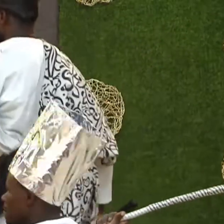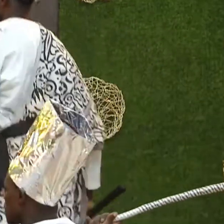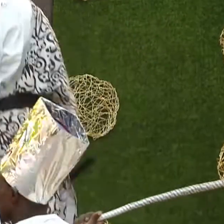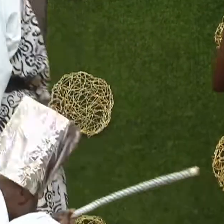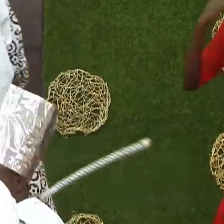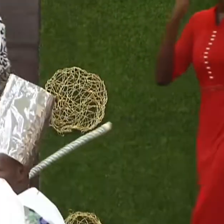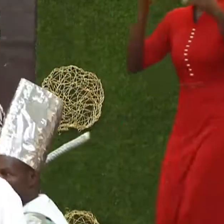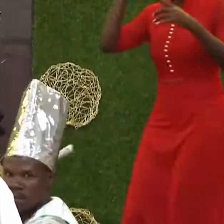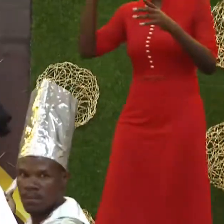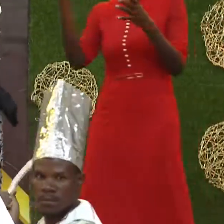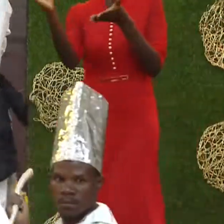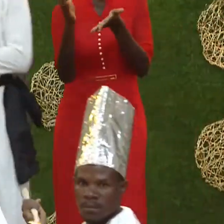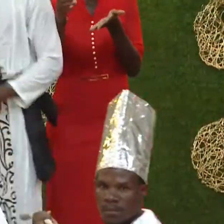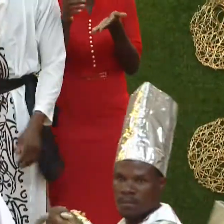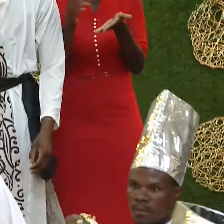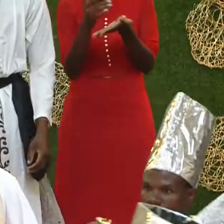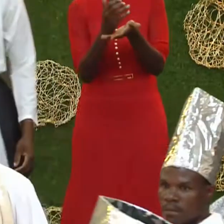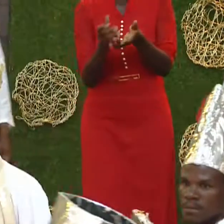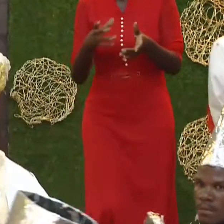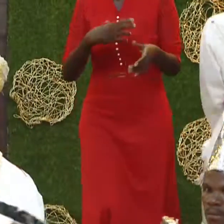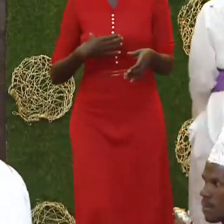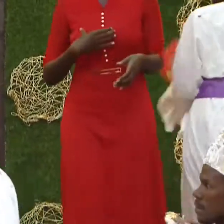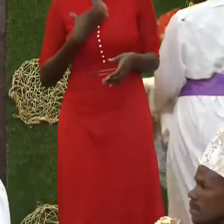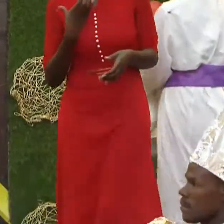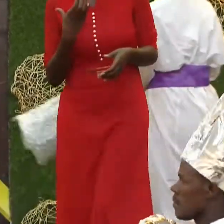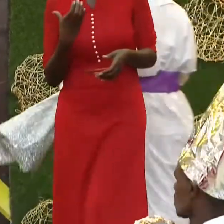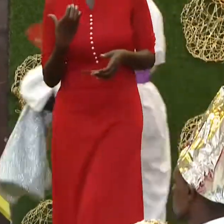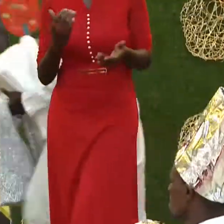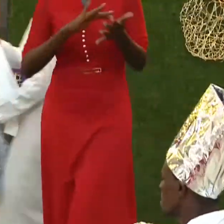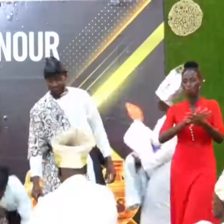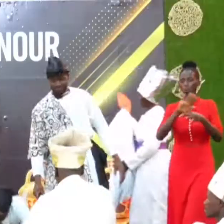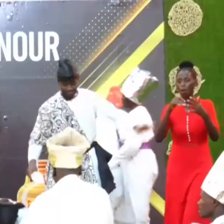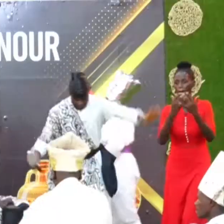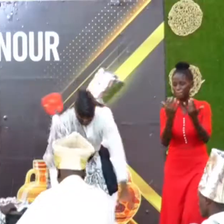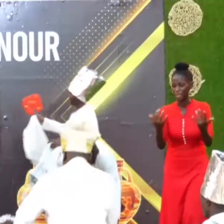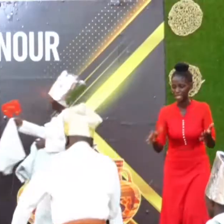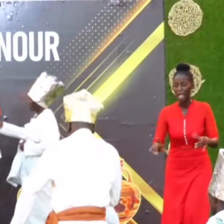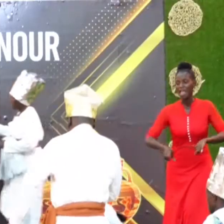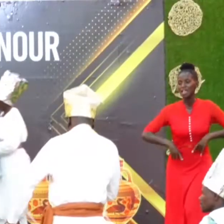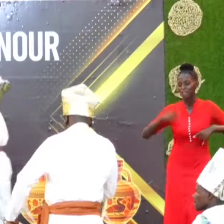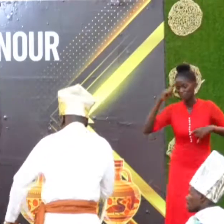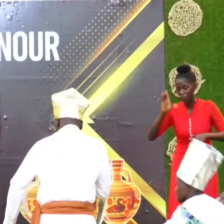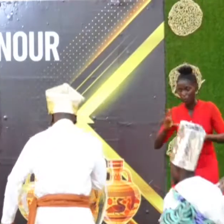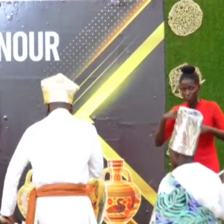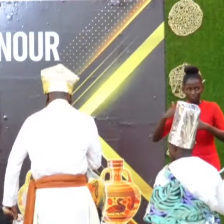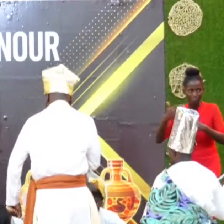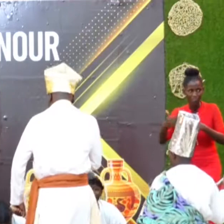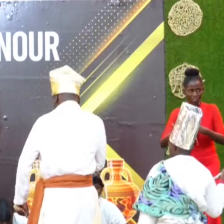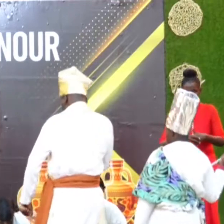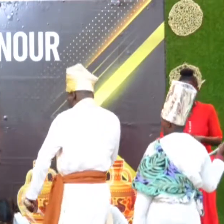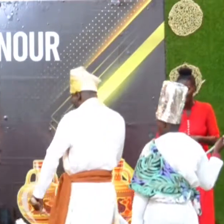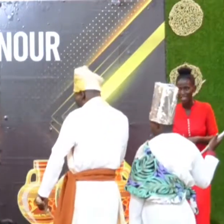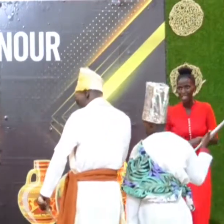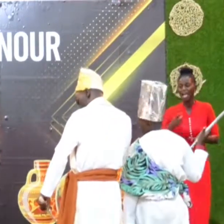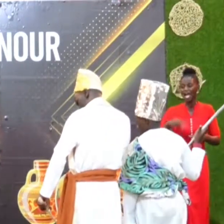mwebali okukunganya abamedi n'abaperusi mu bungi bwe buti obeera omulamu ayi kabaka akaswero nja kuba